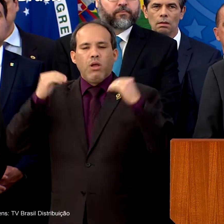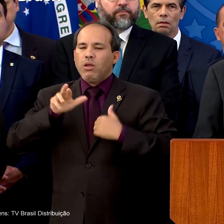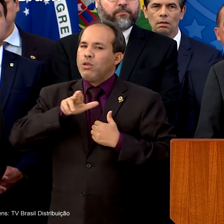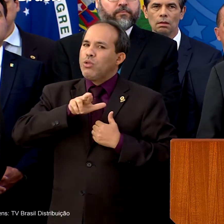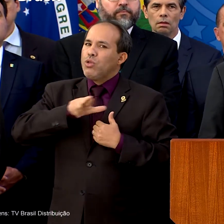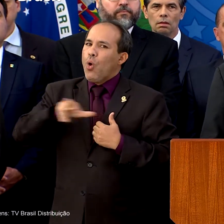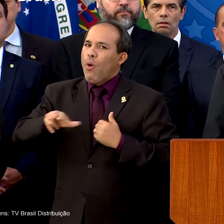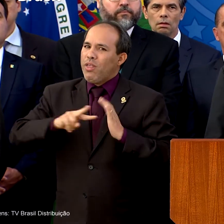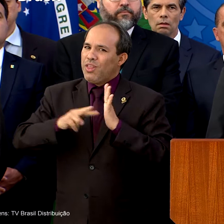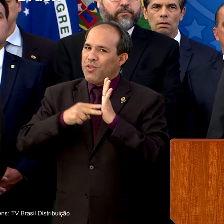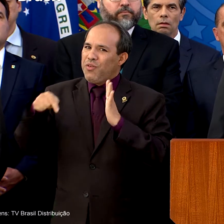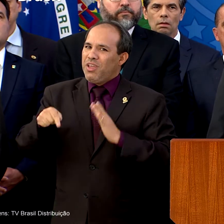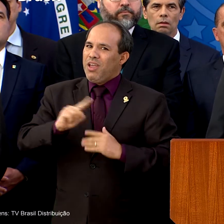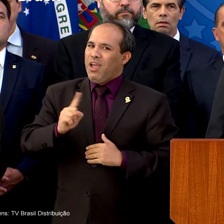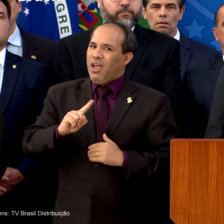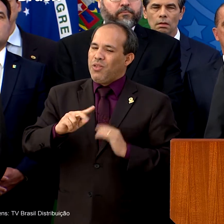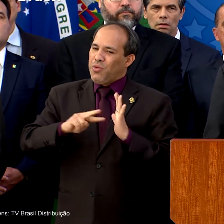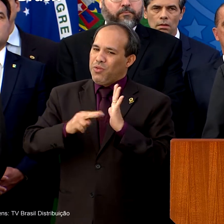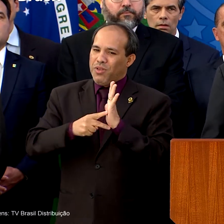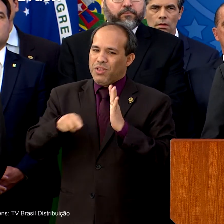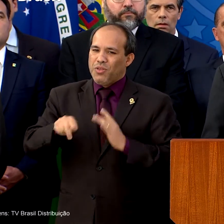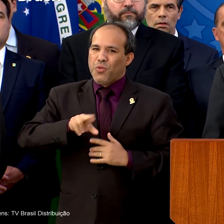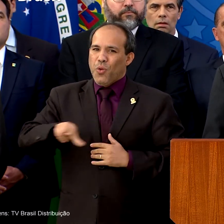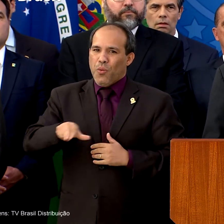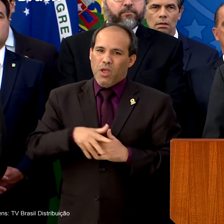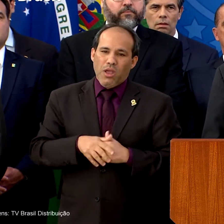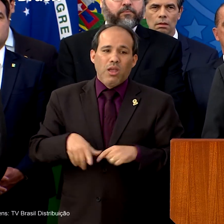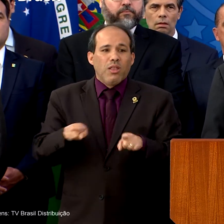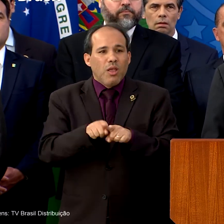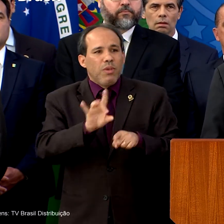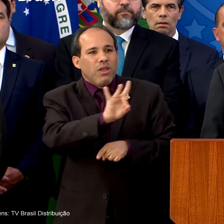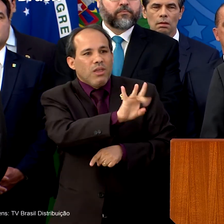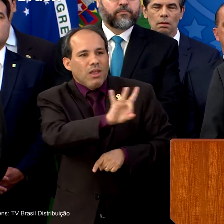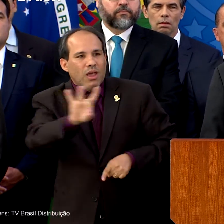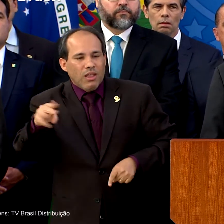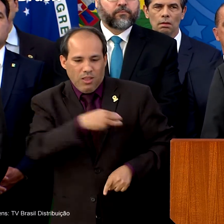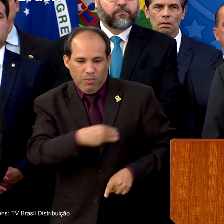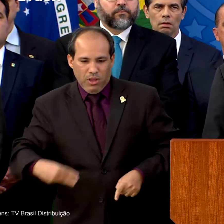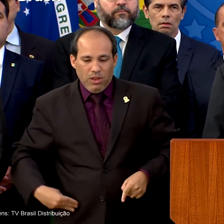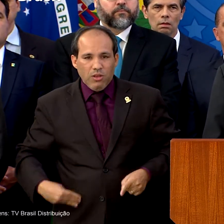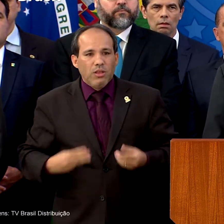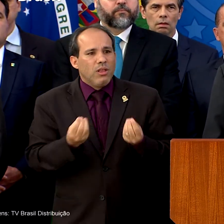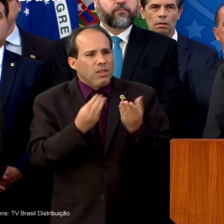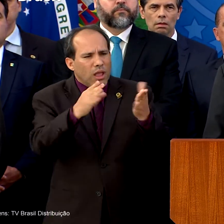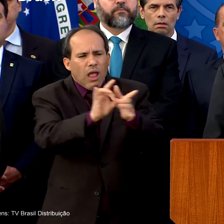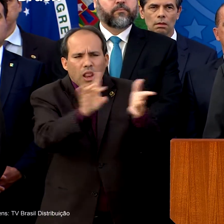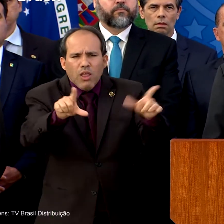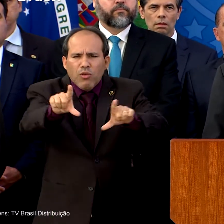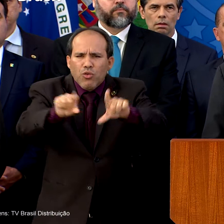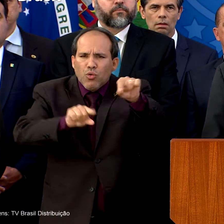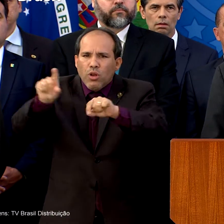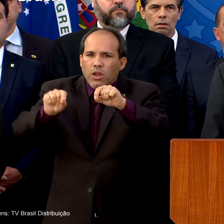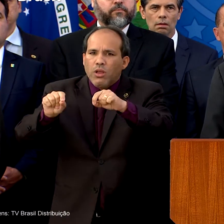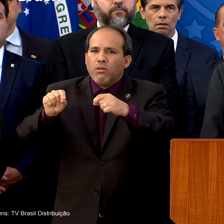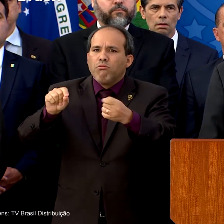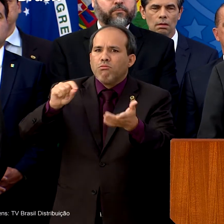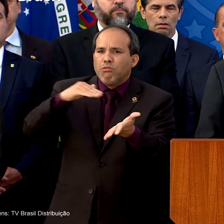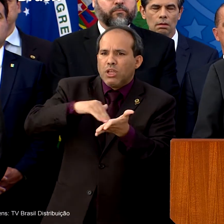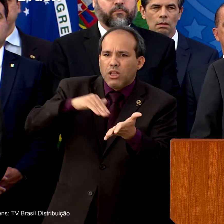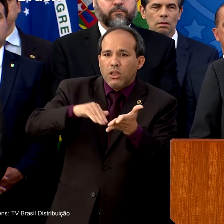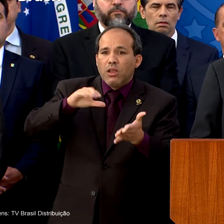meninos e aí ele também falei do meu poder de veto e os cargos chaves eu